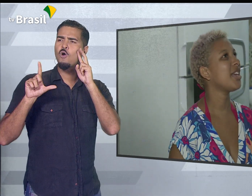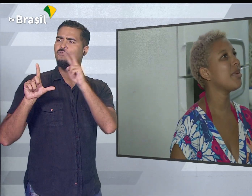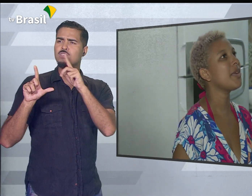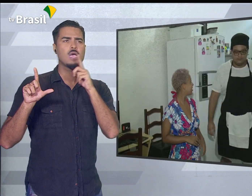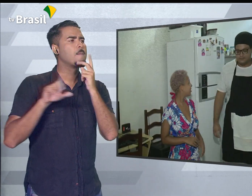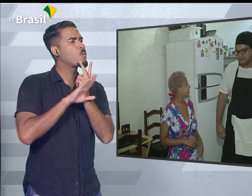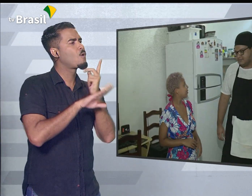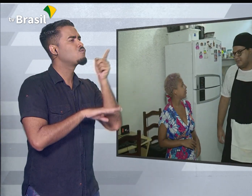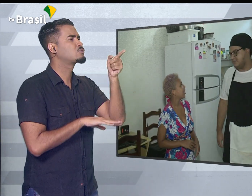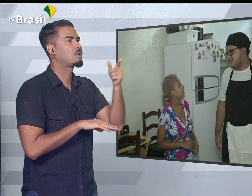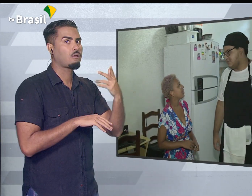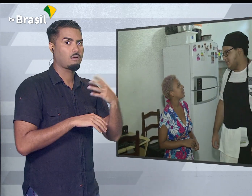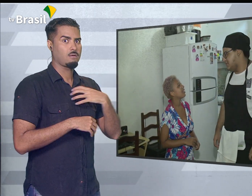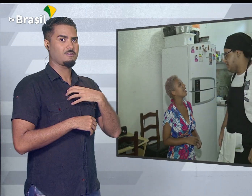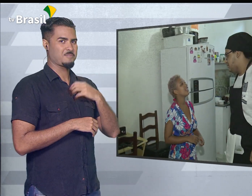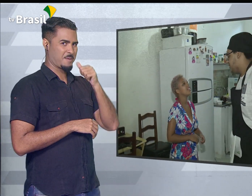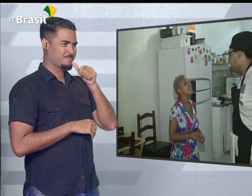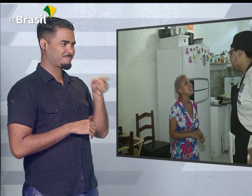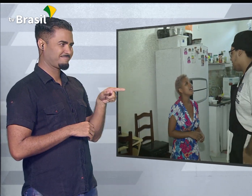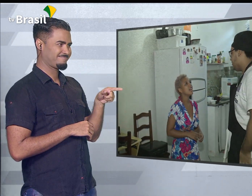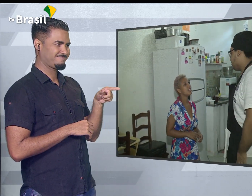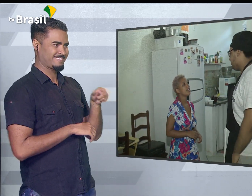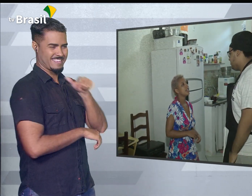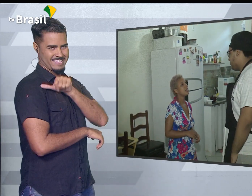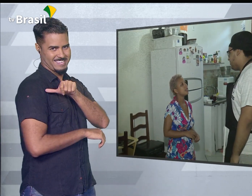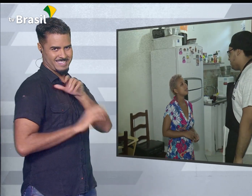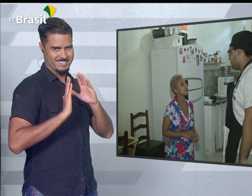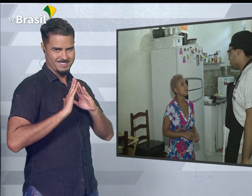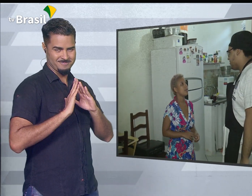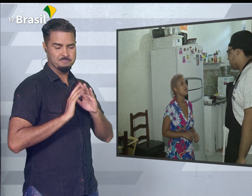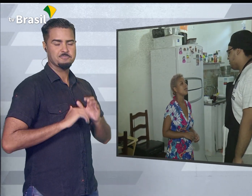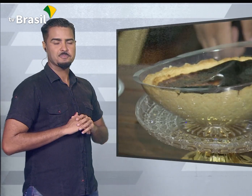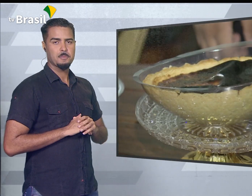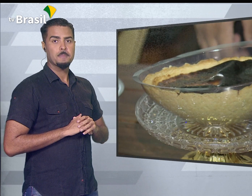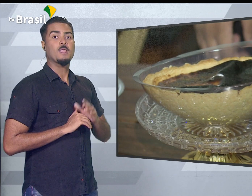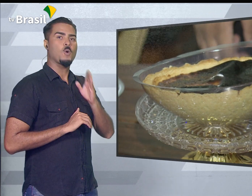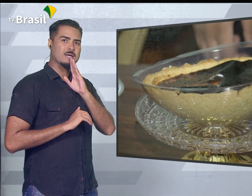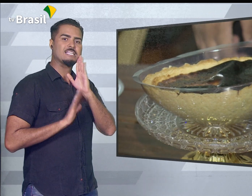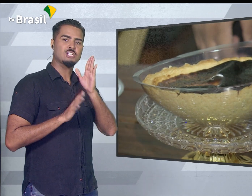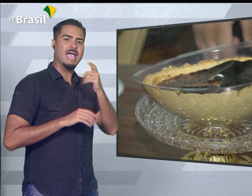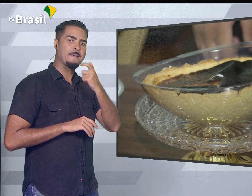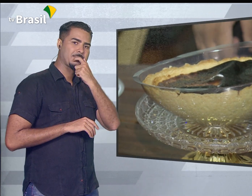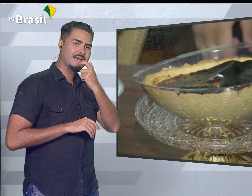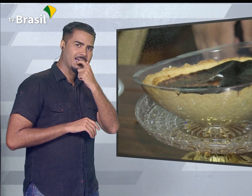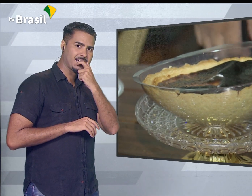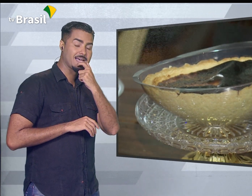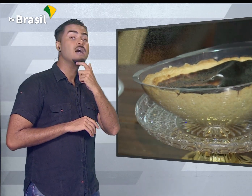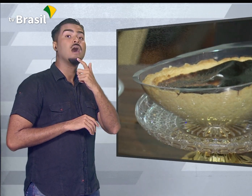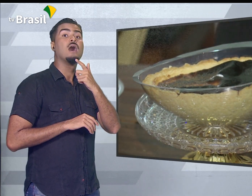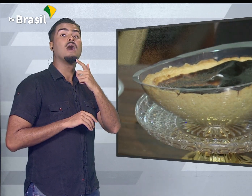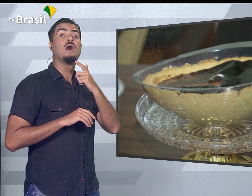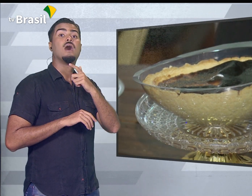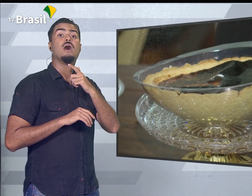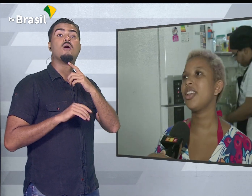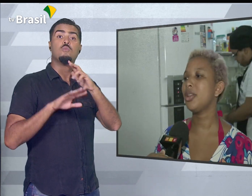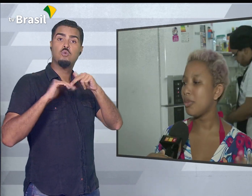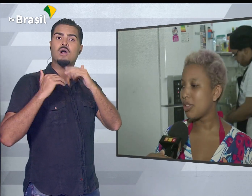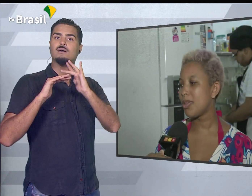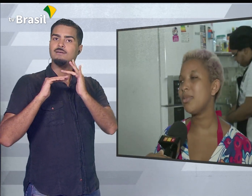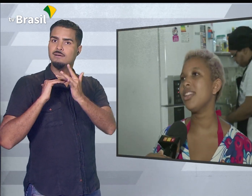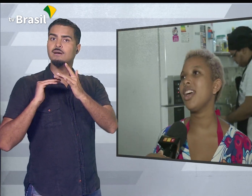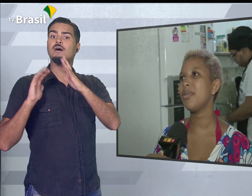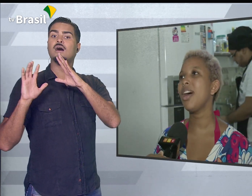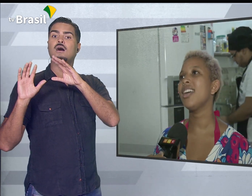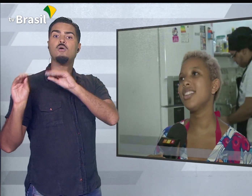de Janeiro, já conhecia as empadas pelas redes sociais e chegou à Bahia justamente na época dessa nova invenção do Breno. Eu queria